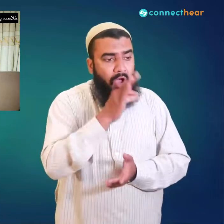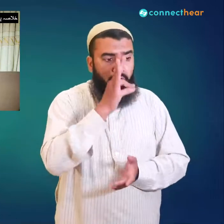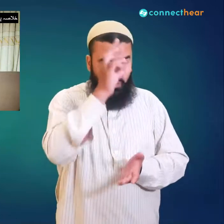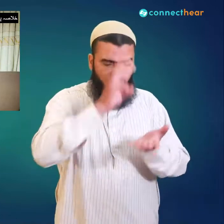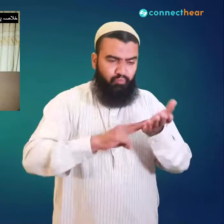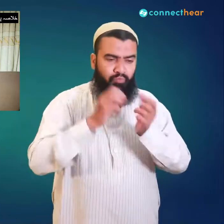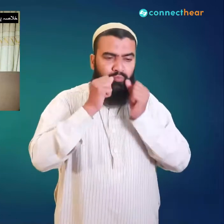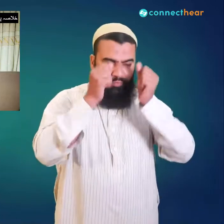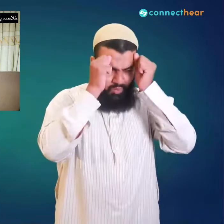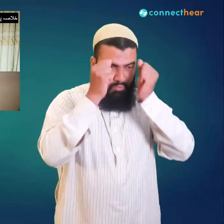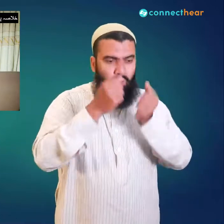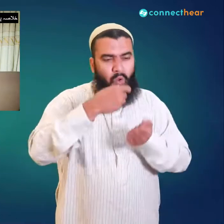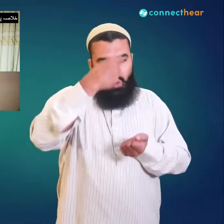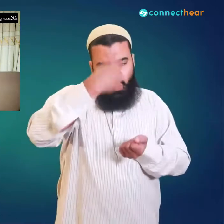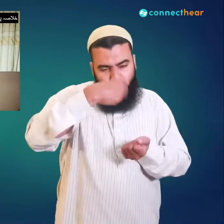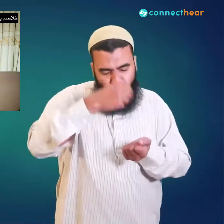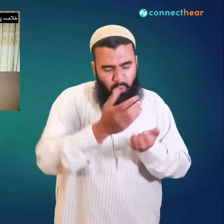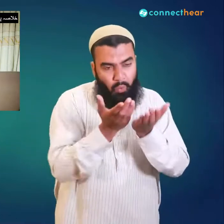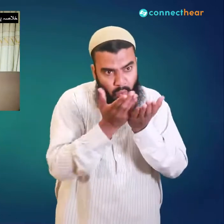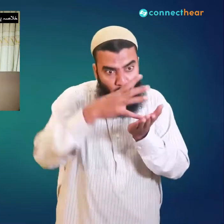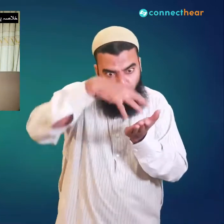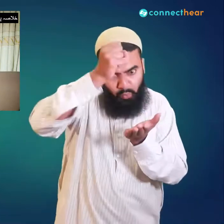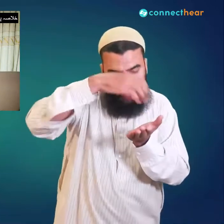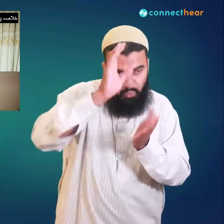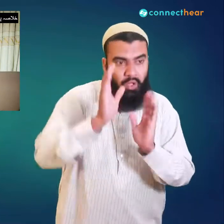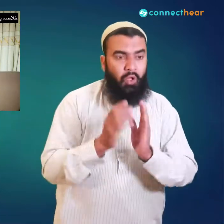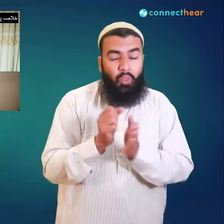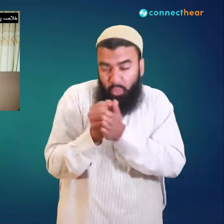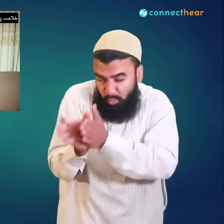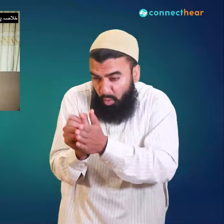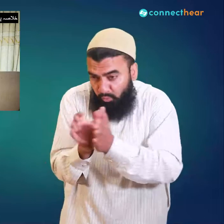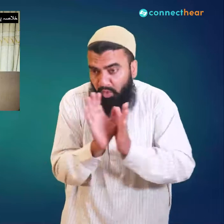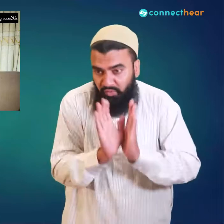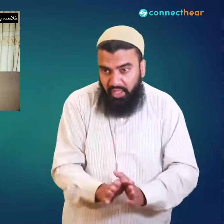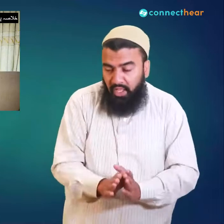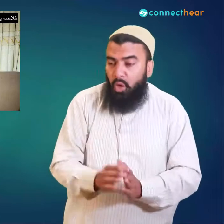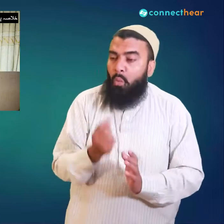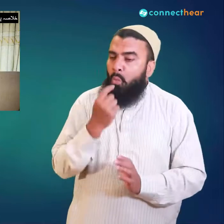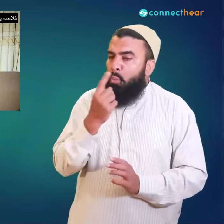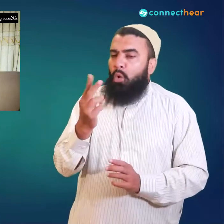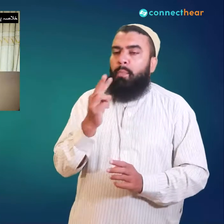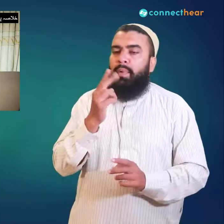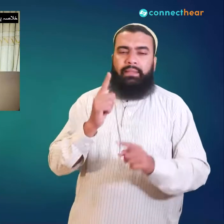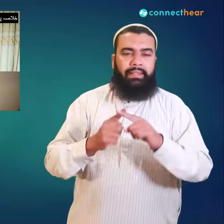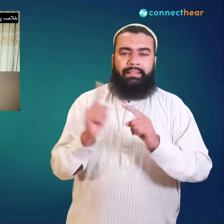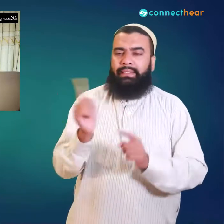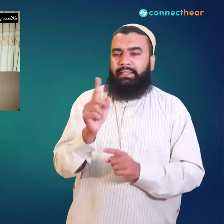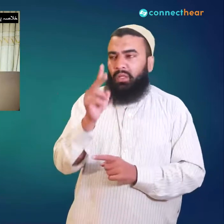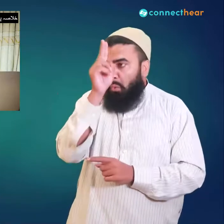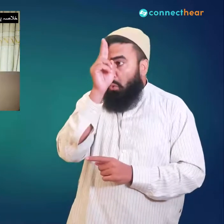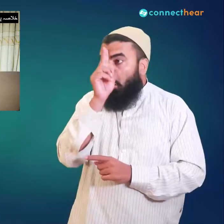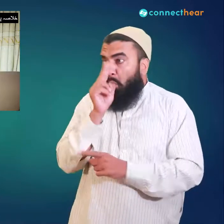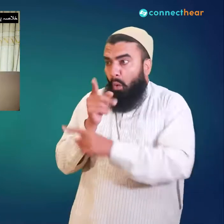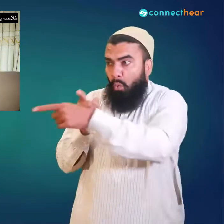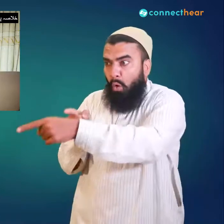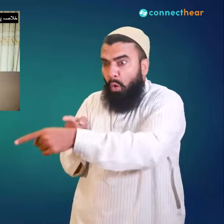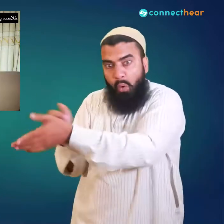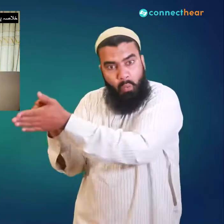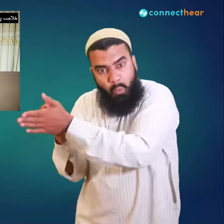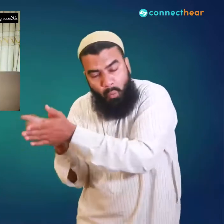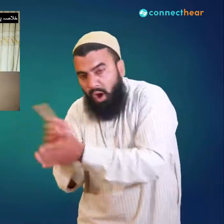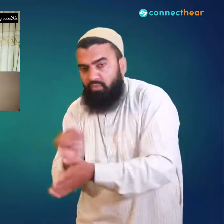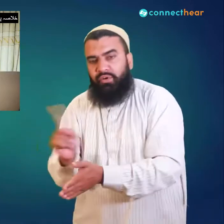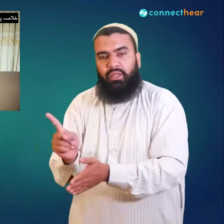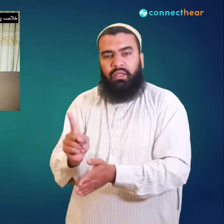ہے، اور فرمایا ہے کہ آپ 70 مرتبہ سے زیادہ استغفار، تو میں اگر 70 مرتبہ سے زیادہ استغفار کروں گا تو